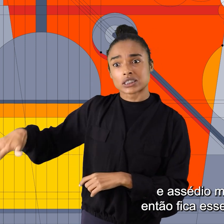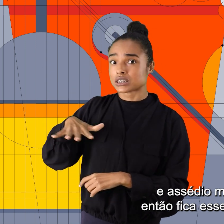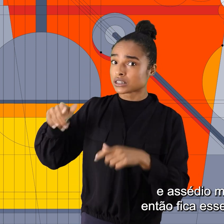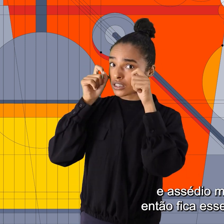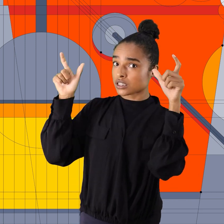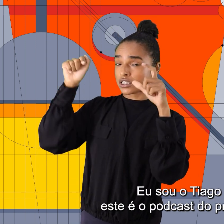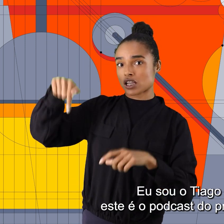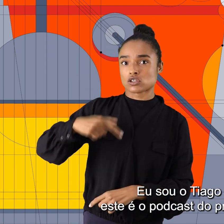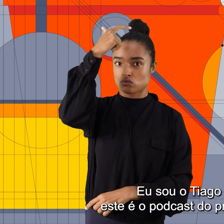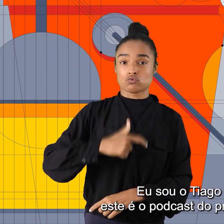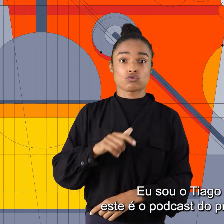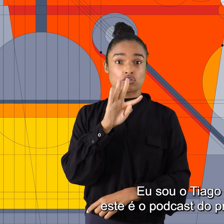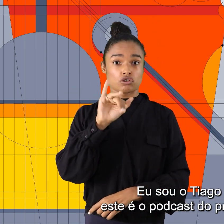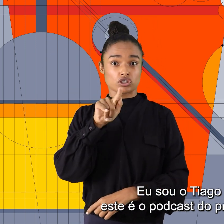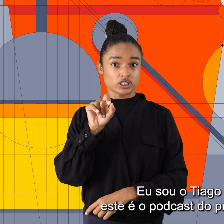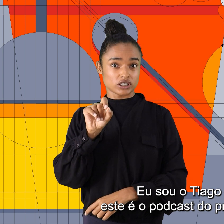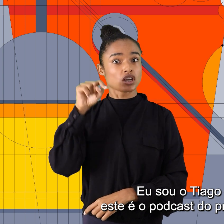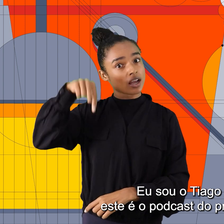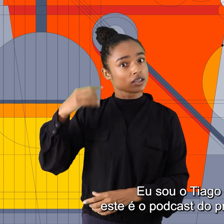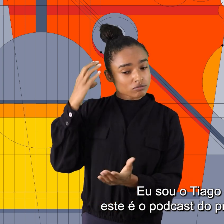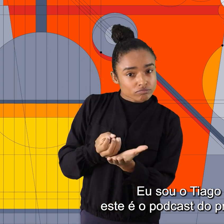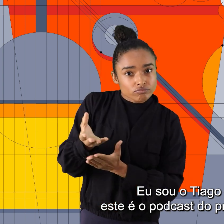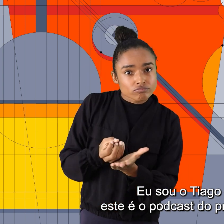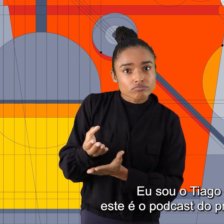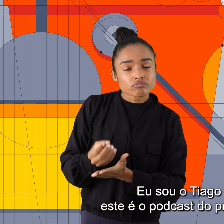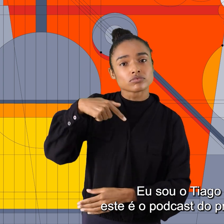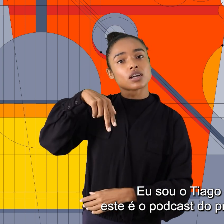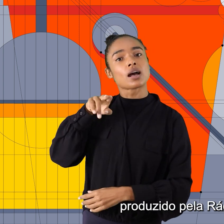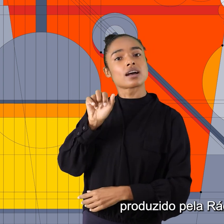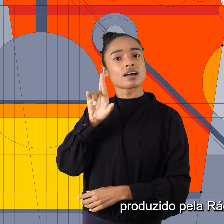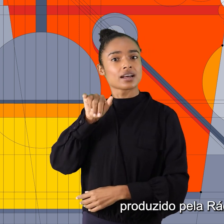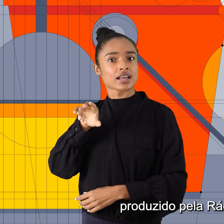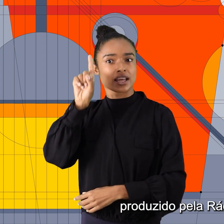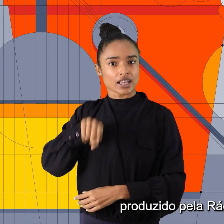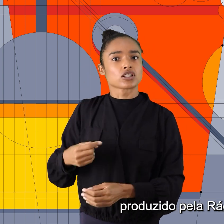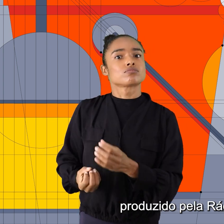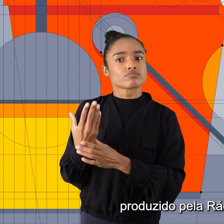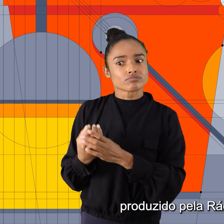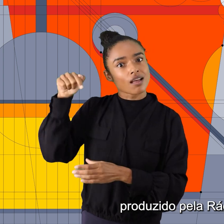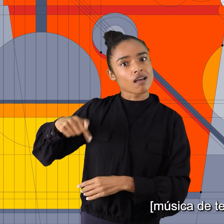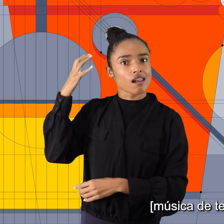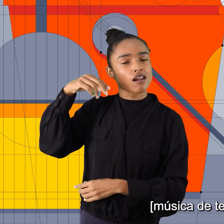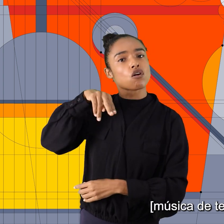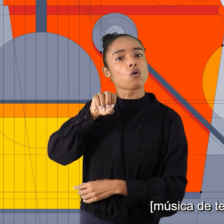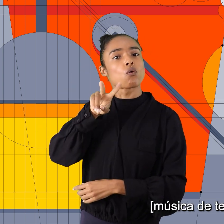alerta. Eu sou o Thiago Rogero, este é o podcast do Projeto Quirino, produzido pela Rádio